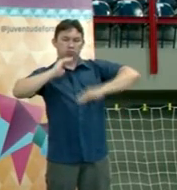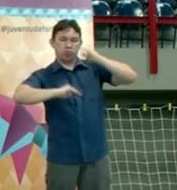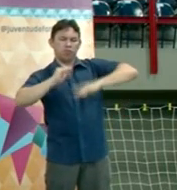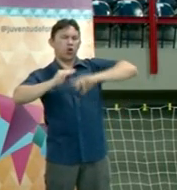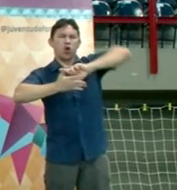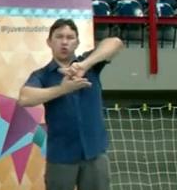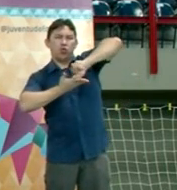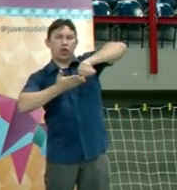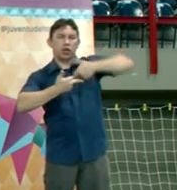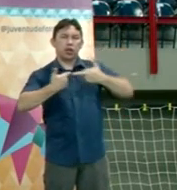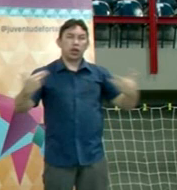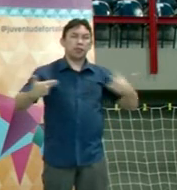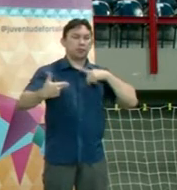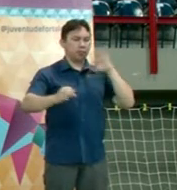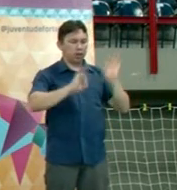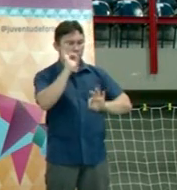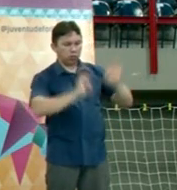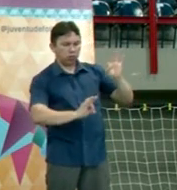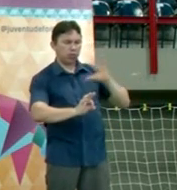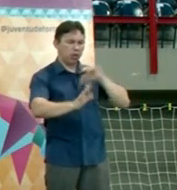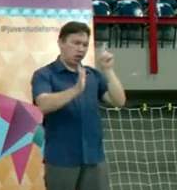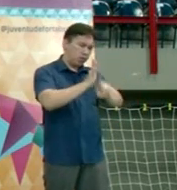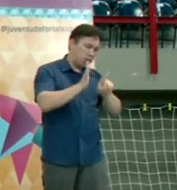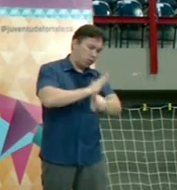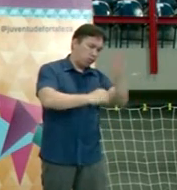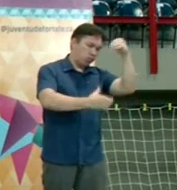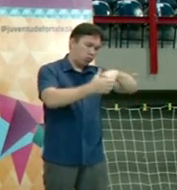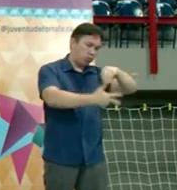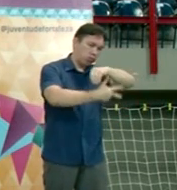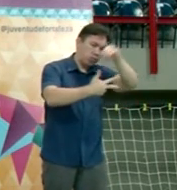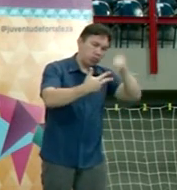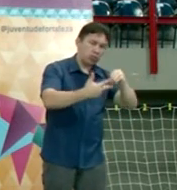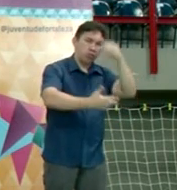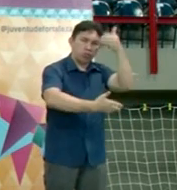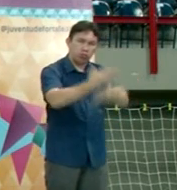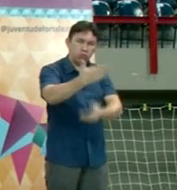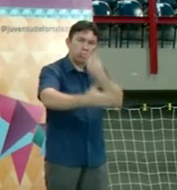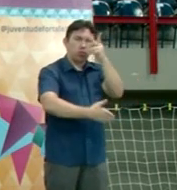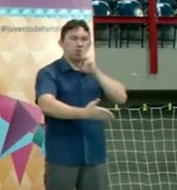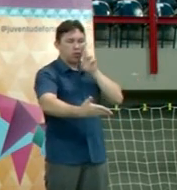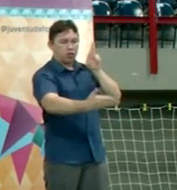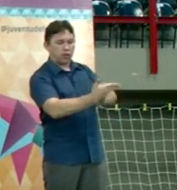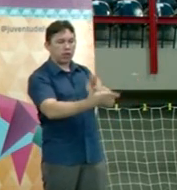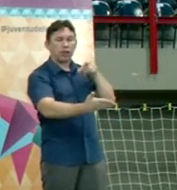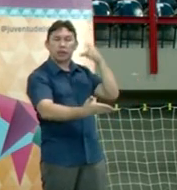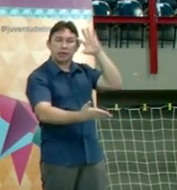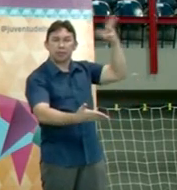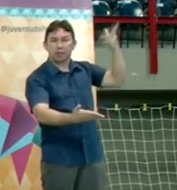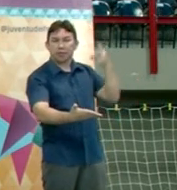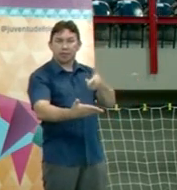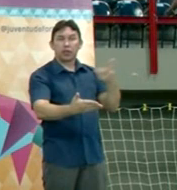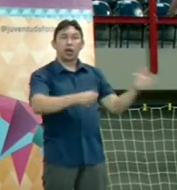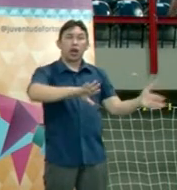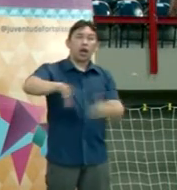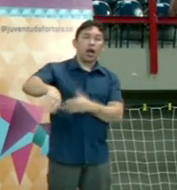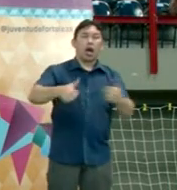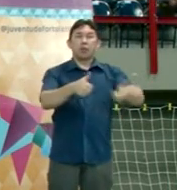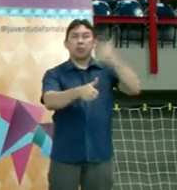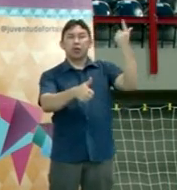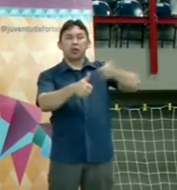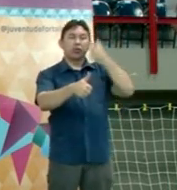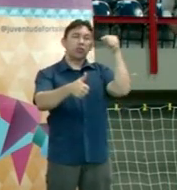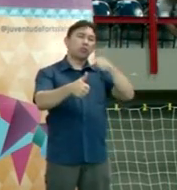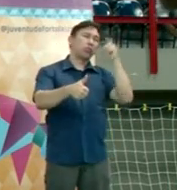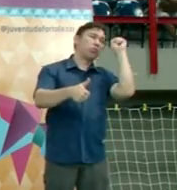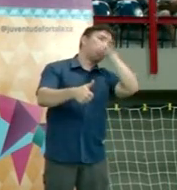ou várias técnicas, para a elaboração dos itens que você vai pegar na prova, das questões que você vai ter que resolver. A primeira coisa que dá muito